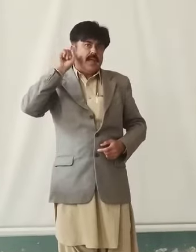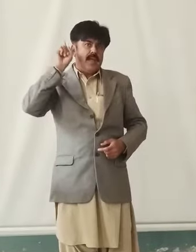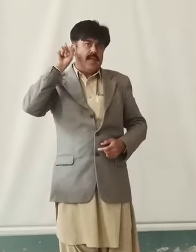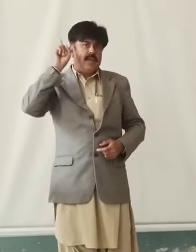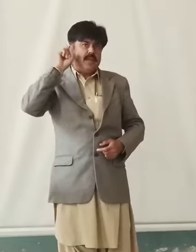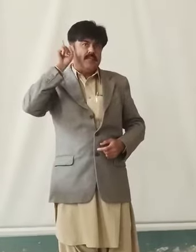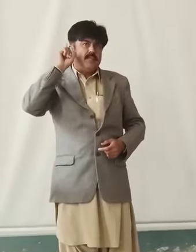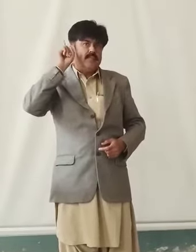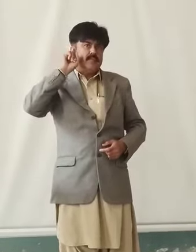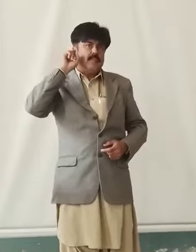हेयरिंग,